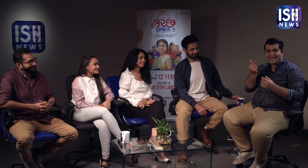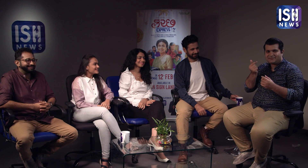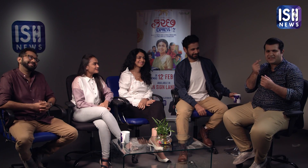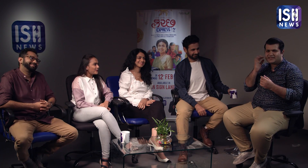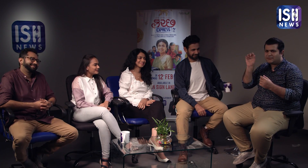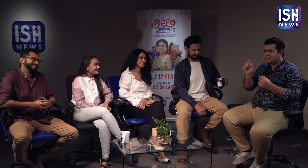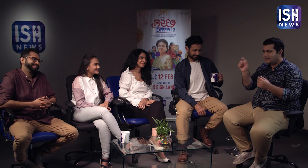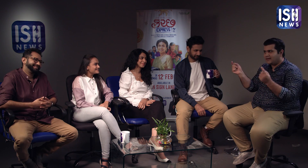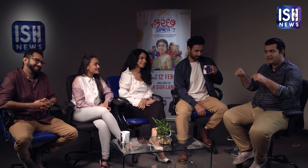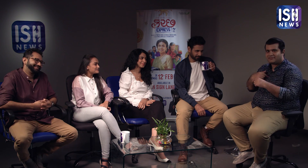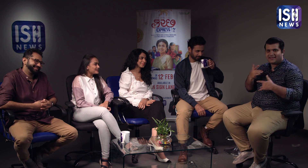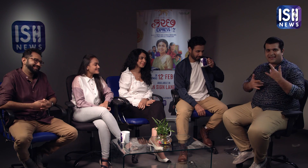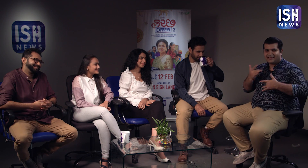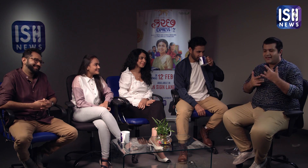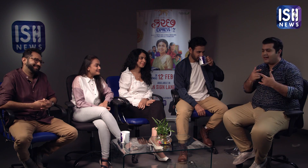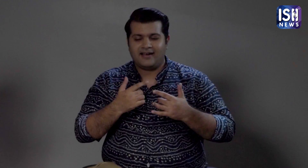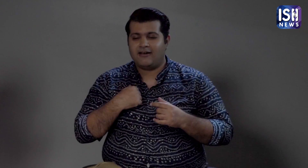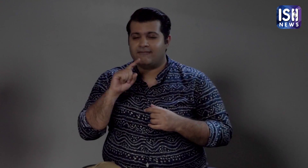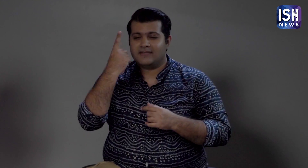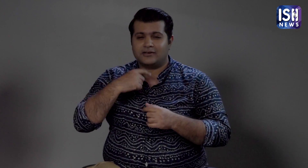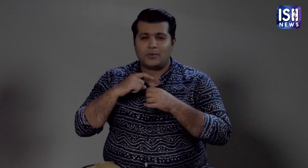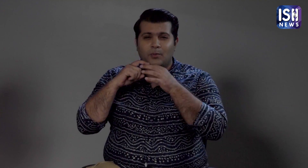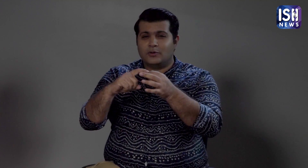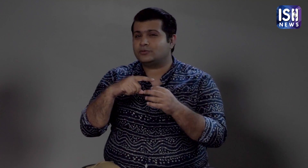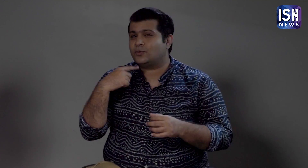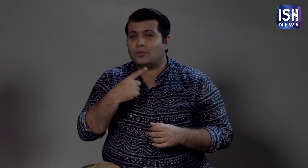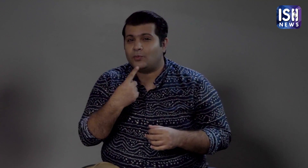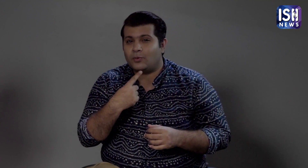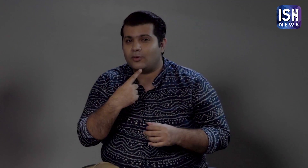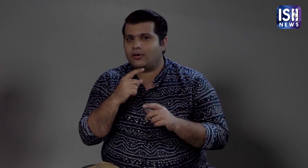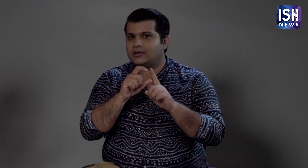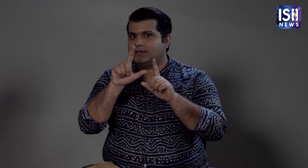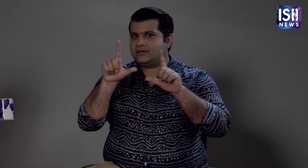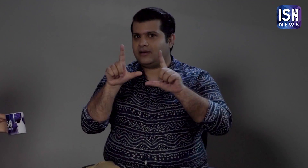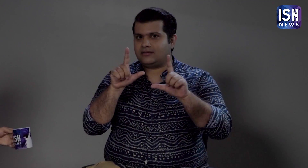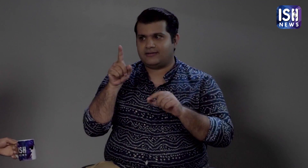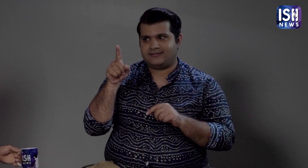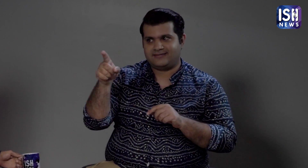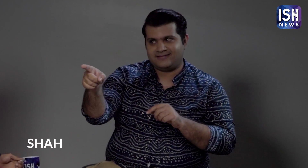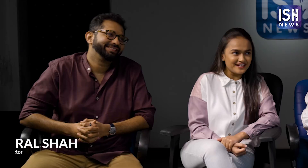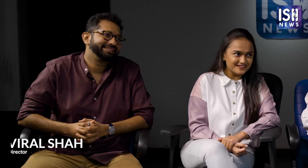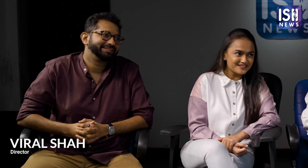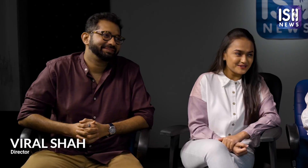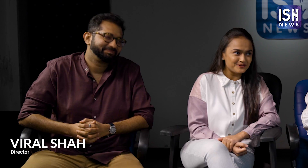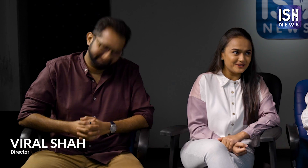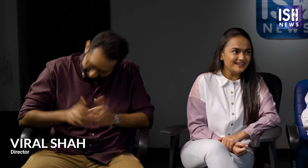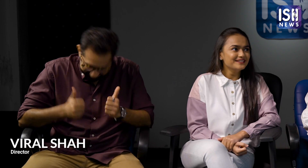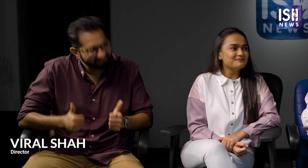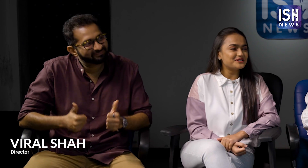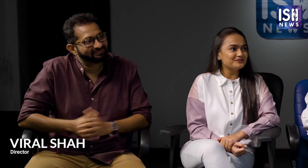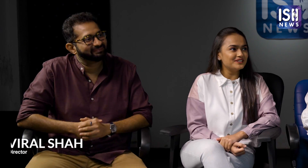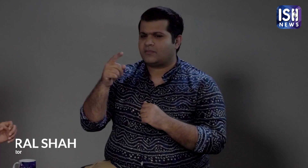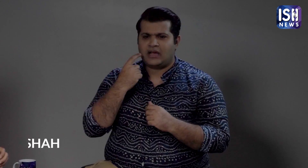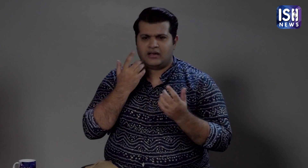आप देख रहे हैं हमारे साथ कौन है। कच्छ एक्सप्रेस की टीम आई है हमारे साथ। आई एम सो एक्साइटेड। मेरा फर्स्ट क्वेश्चन डायरेक्टर को